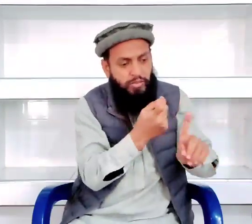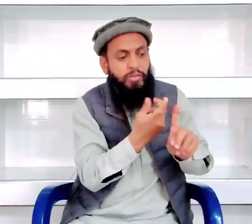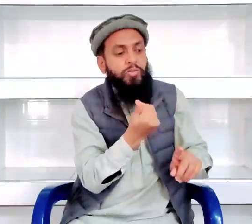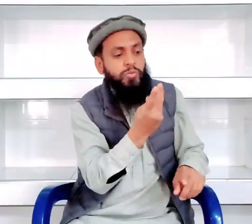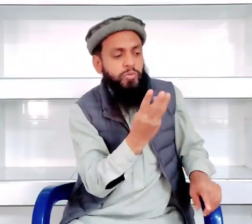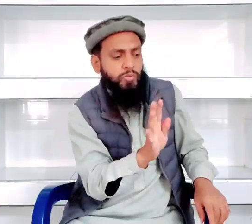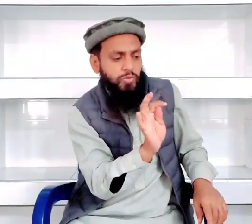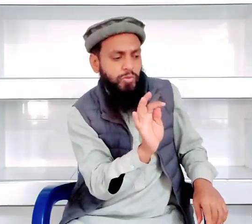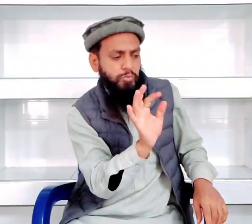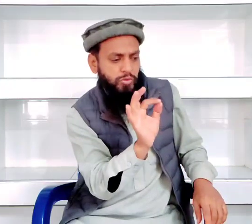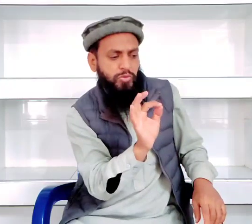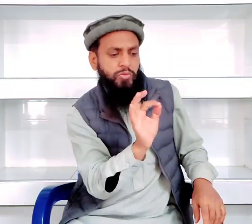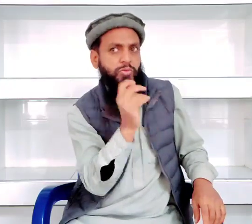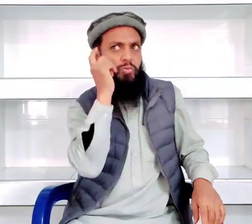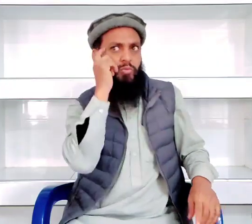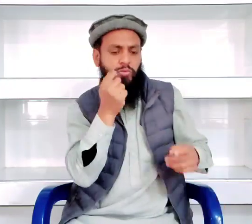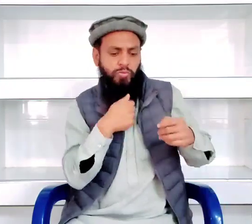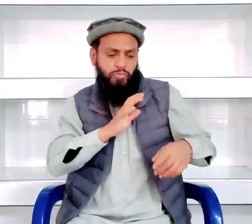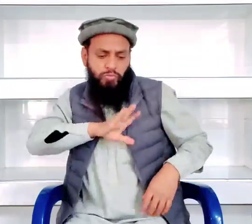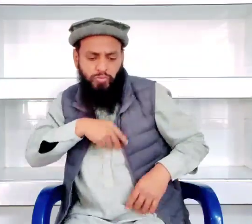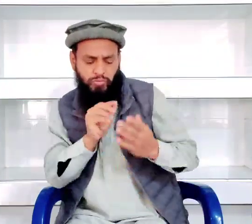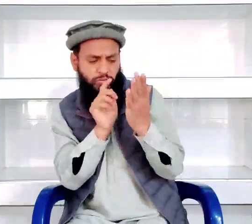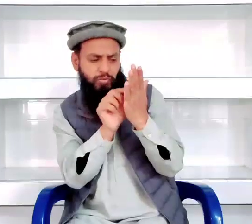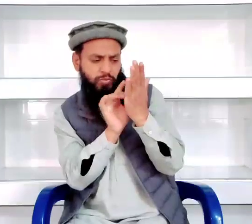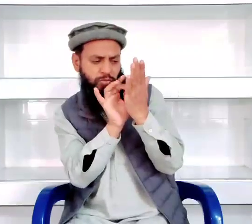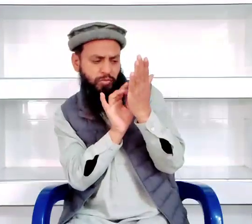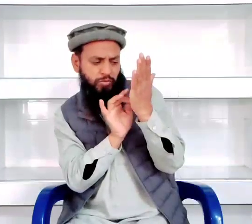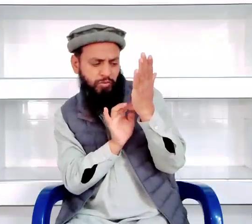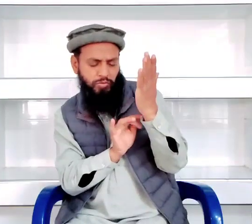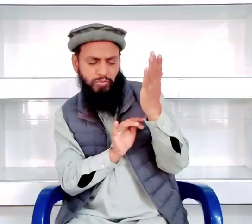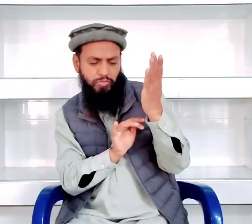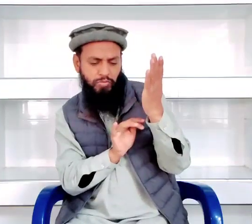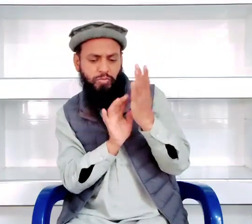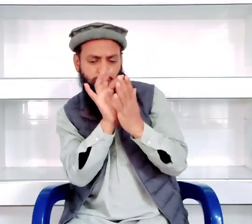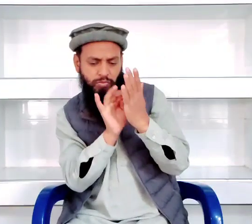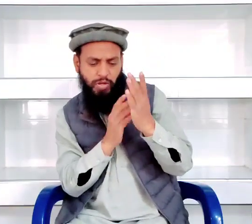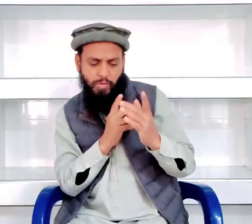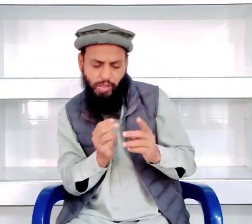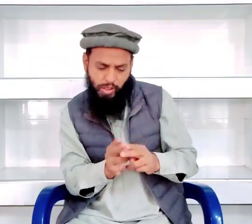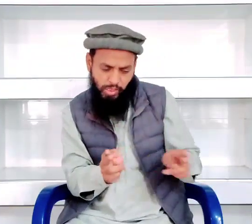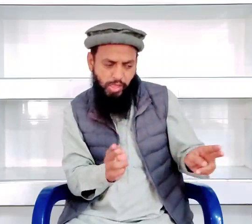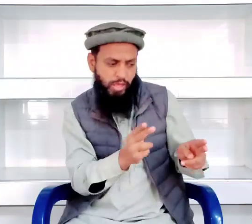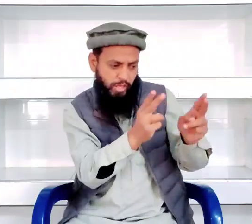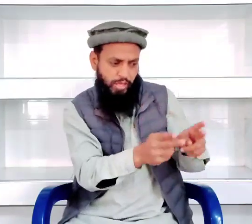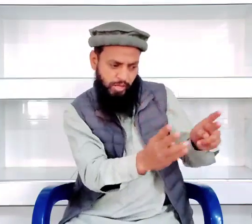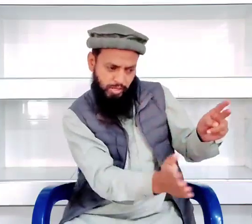جناب رسول اللہ صلی اللہ علیہ وسلم نے اور ایسے نہیں میرے پیارے پیغمبر